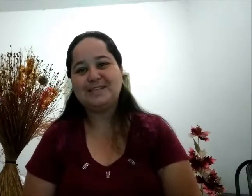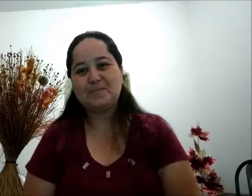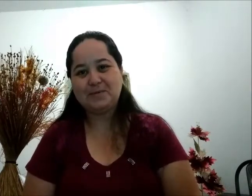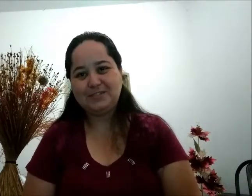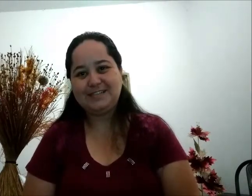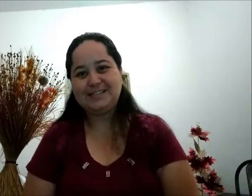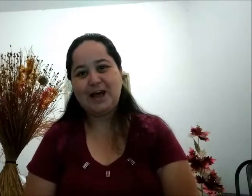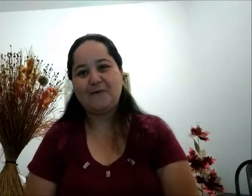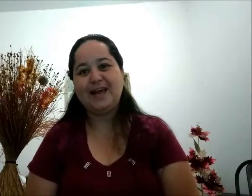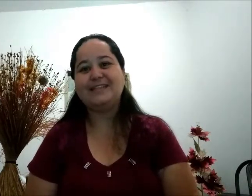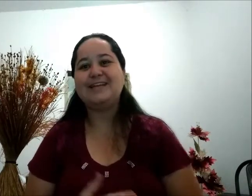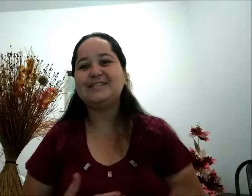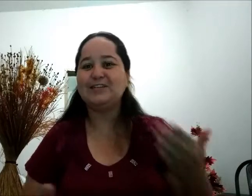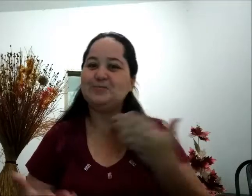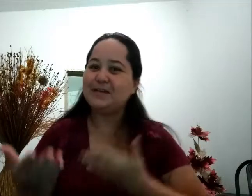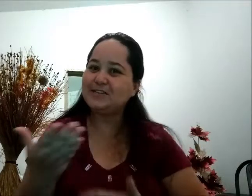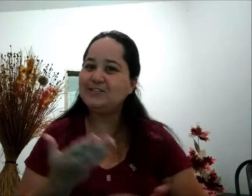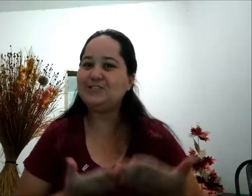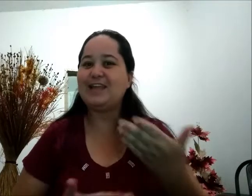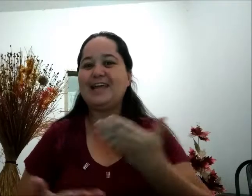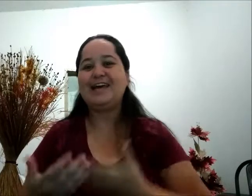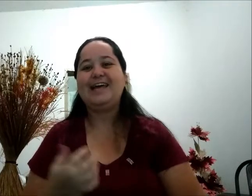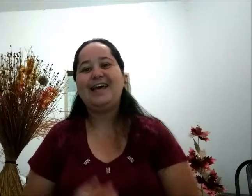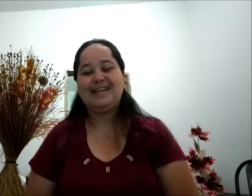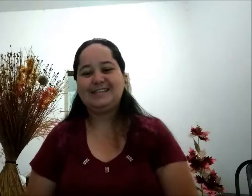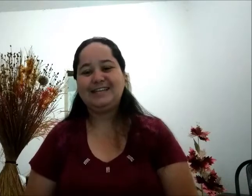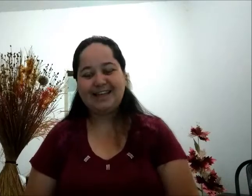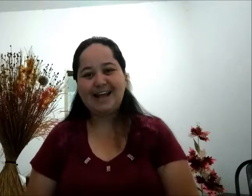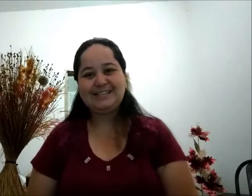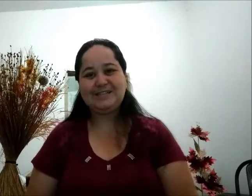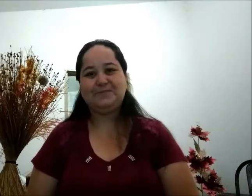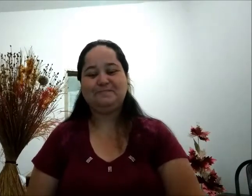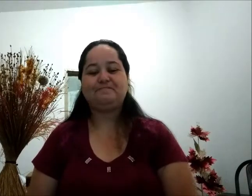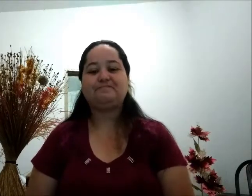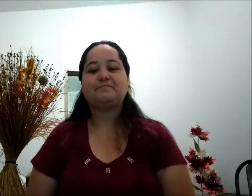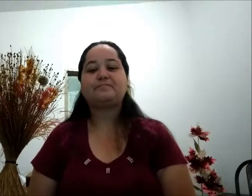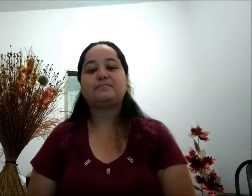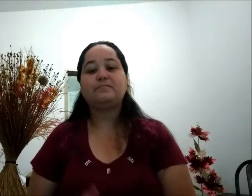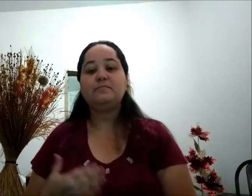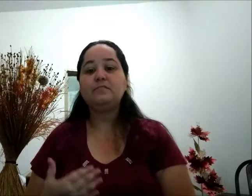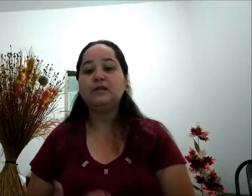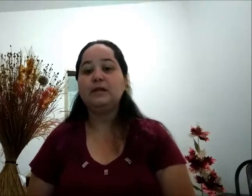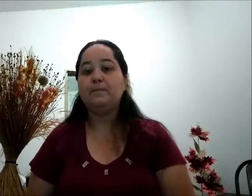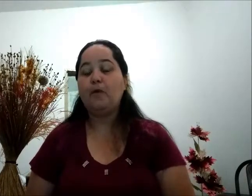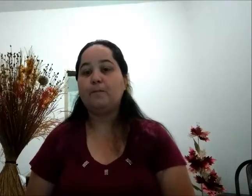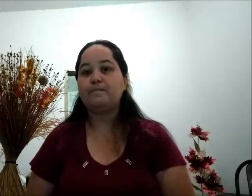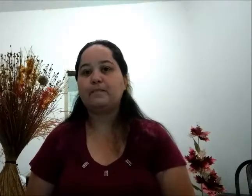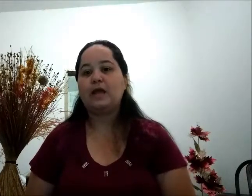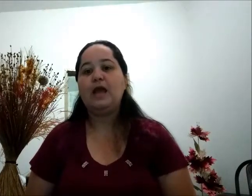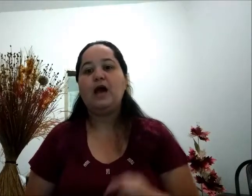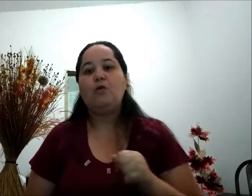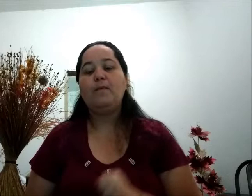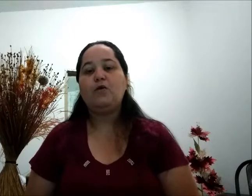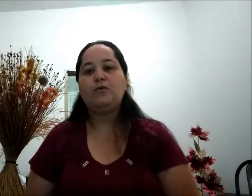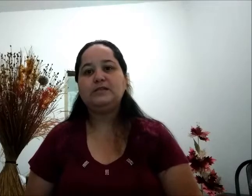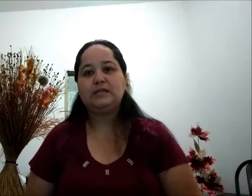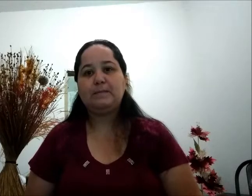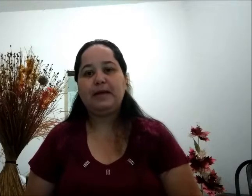recebeu este sinal. É interessante para que a gente tenha essa interação. Bom, uma coisa também que eu